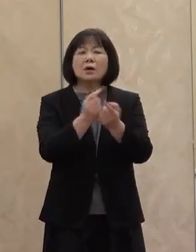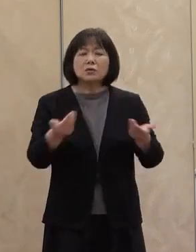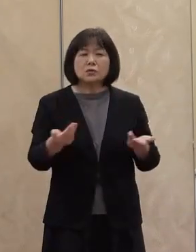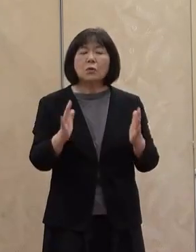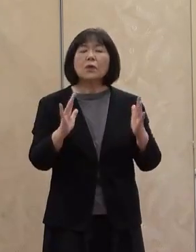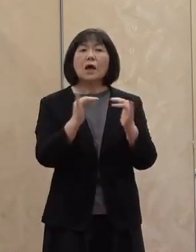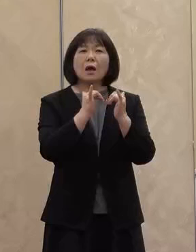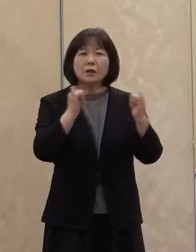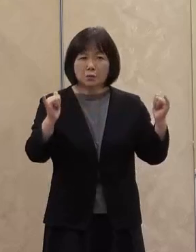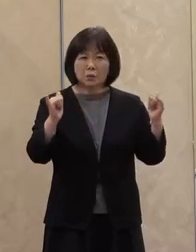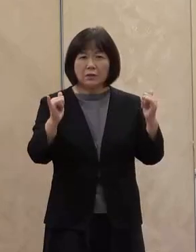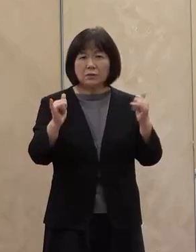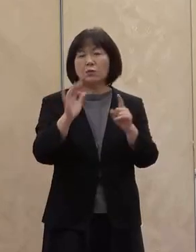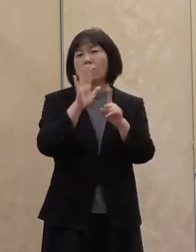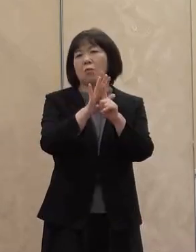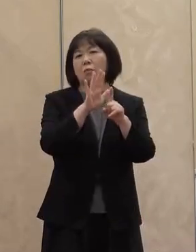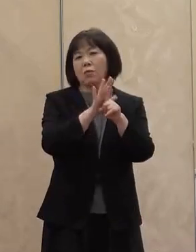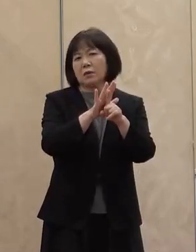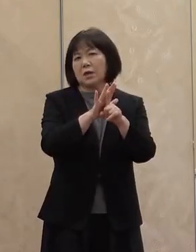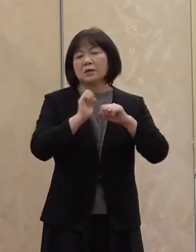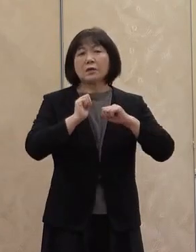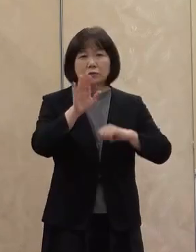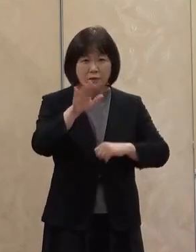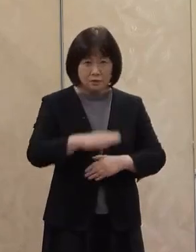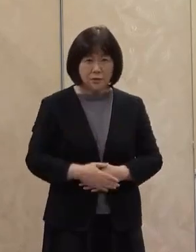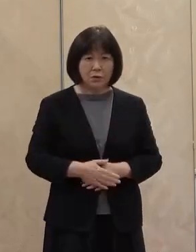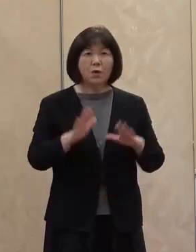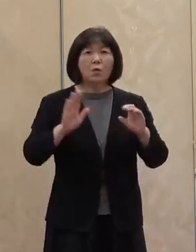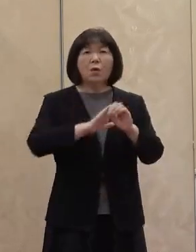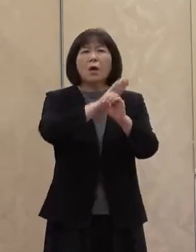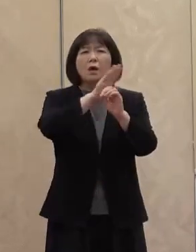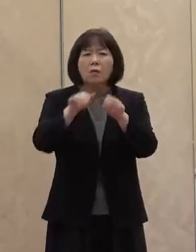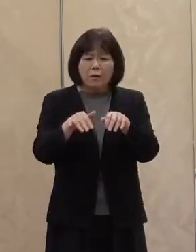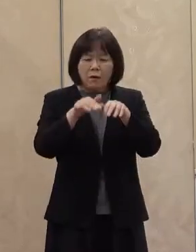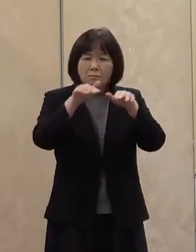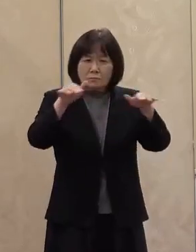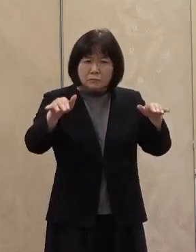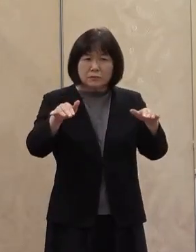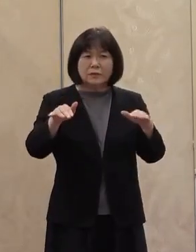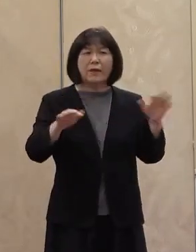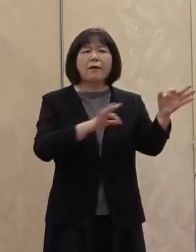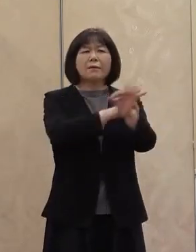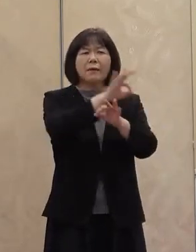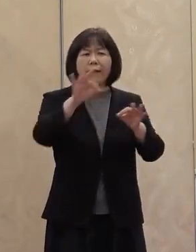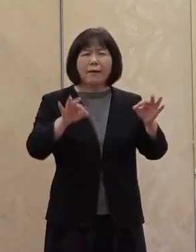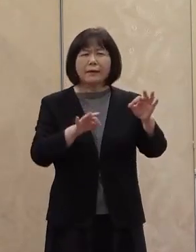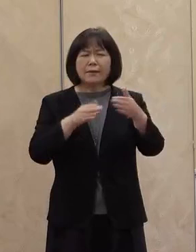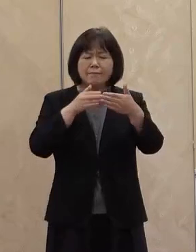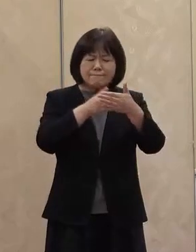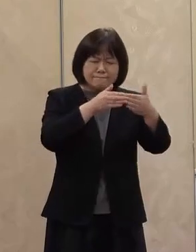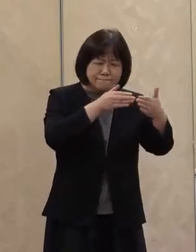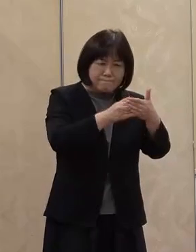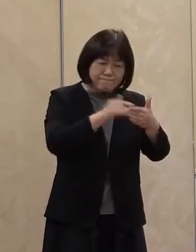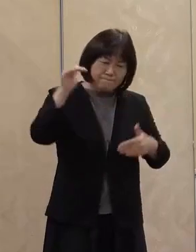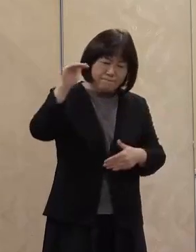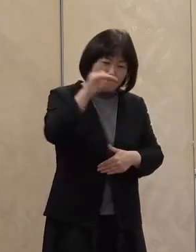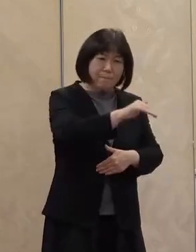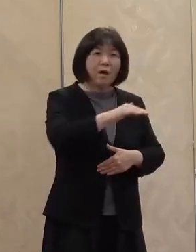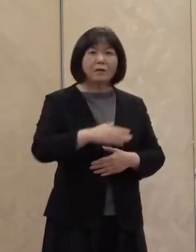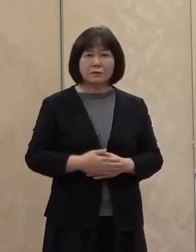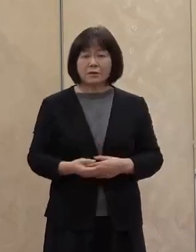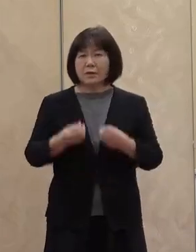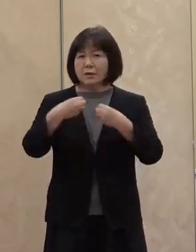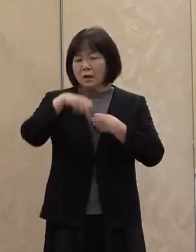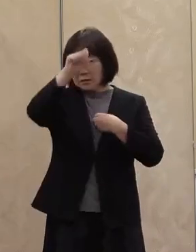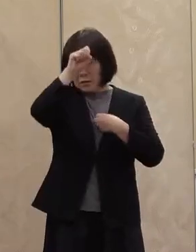対策です。今回のコロナによって明らかに経済に大きなダメージが生じています。 感染症対策